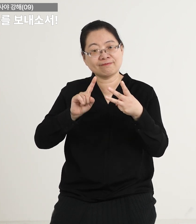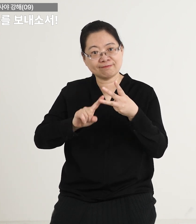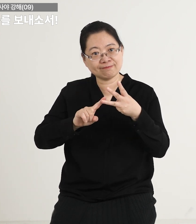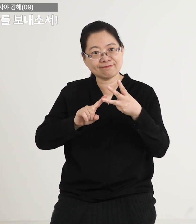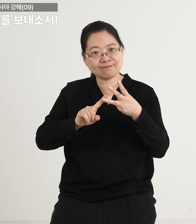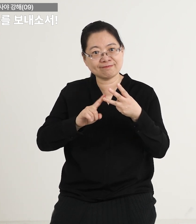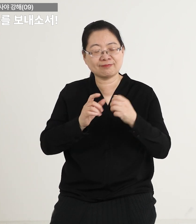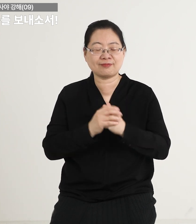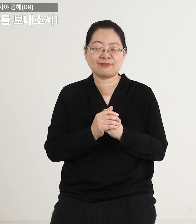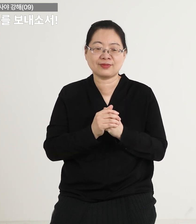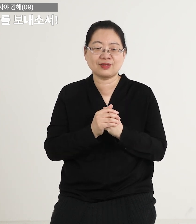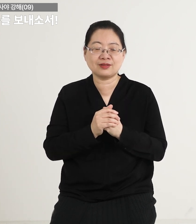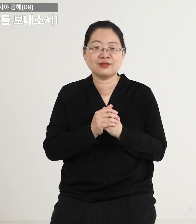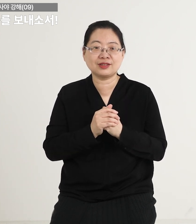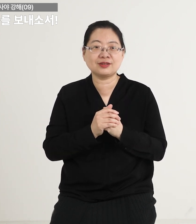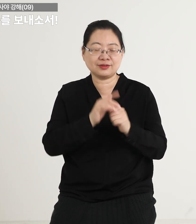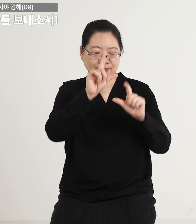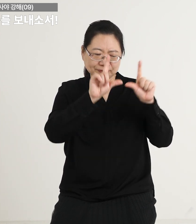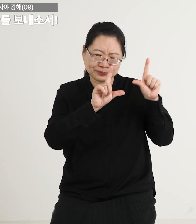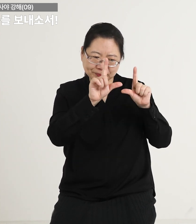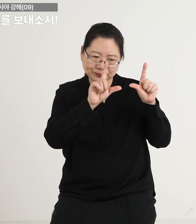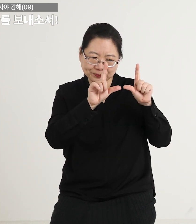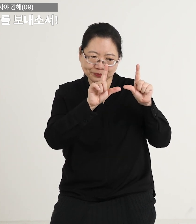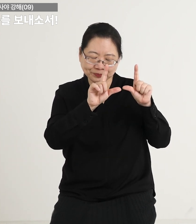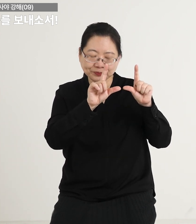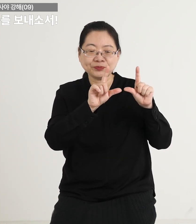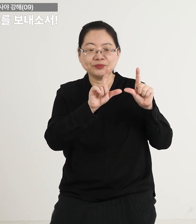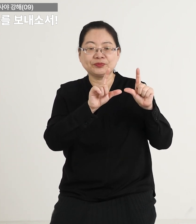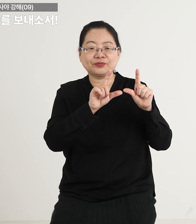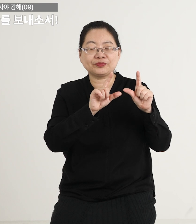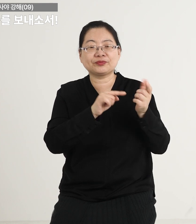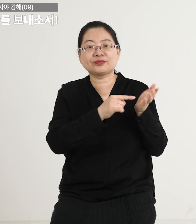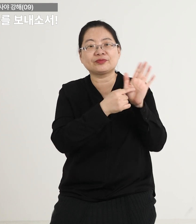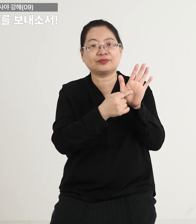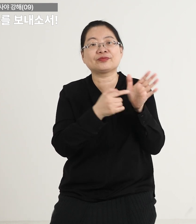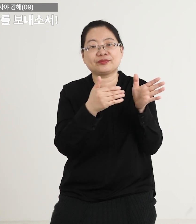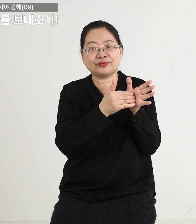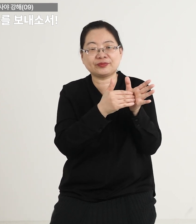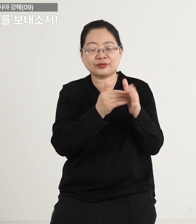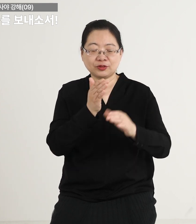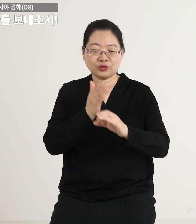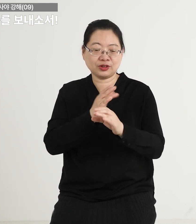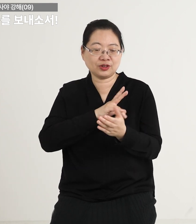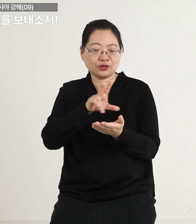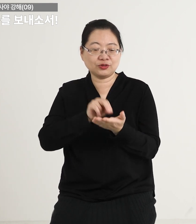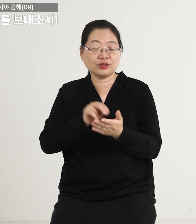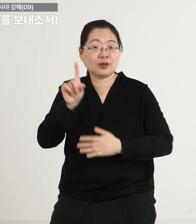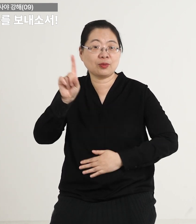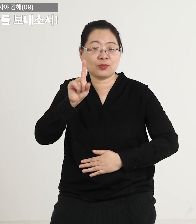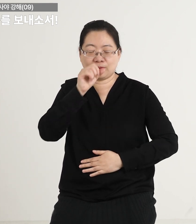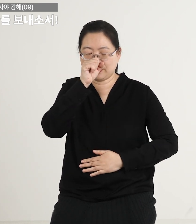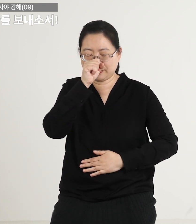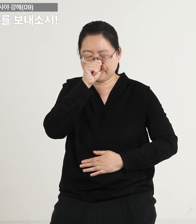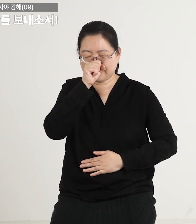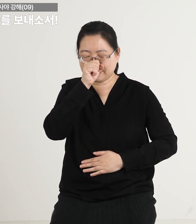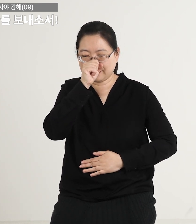이미지로 전개를 했었습니다. 근데 중심 주제는 뭐예요? 좋은 땅에